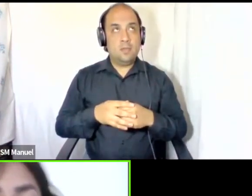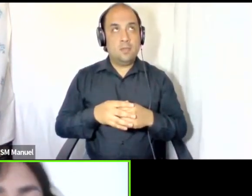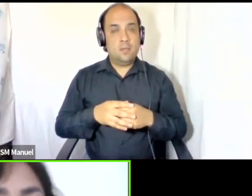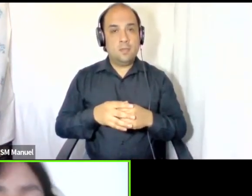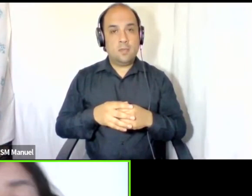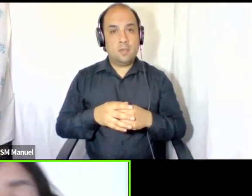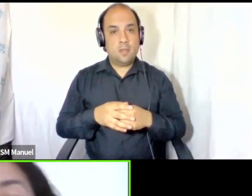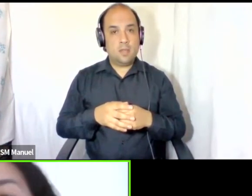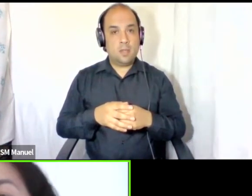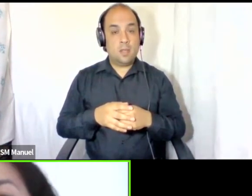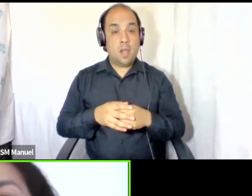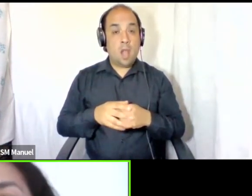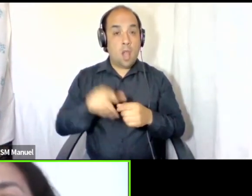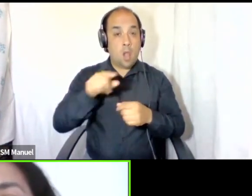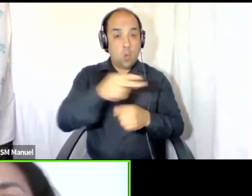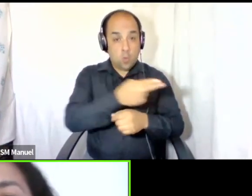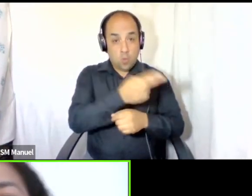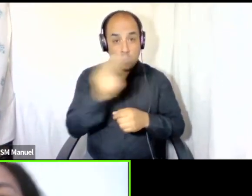tenga problemas